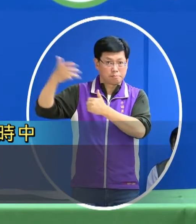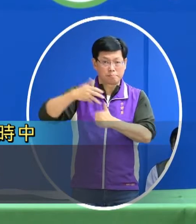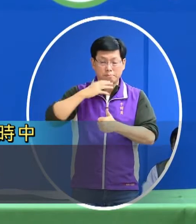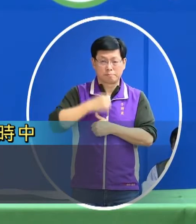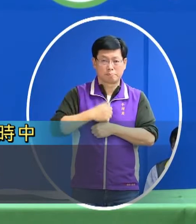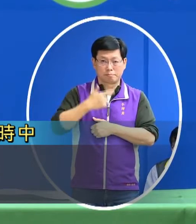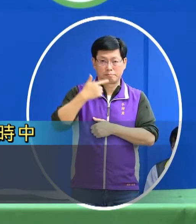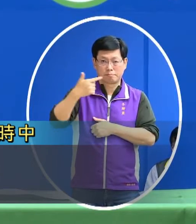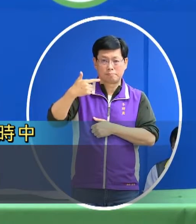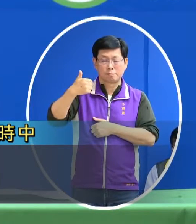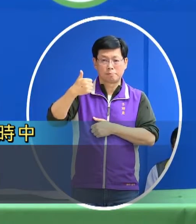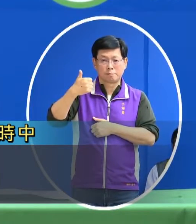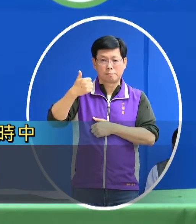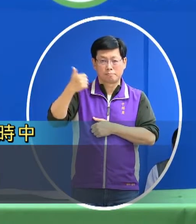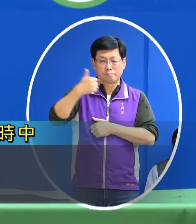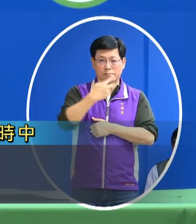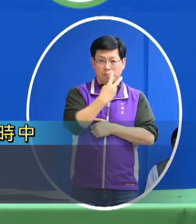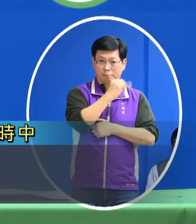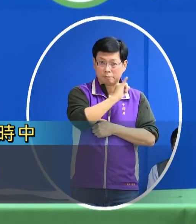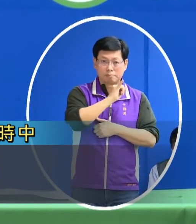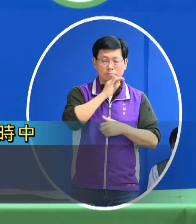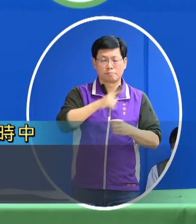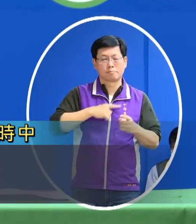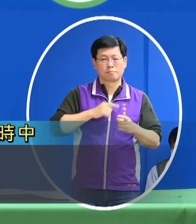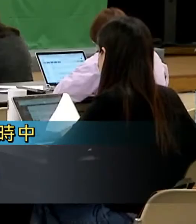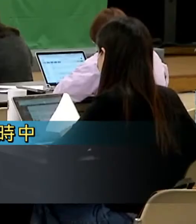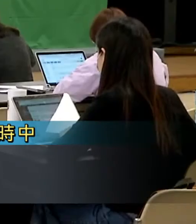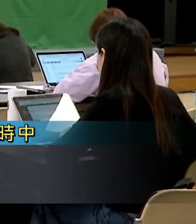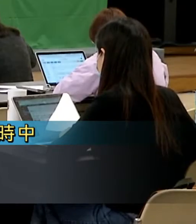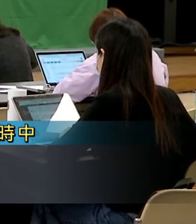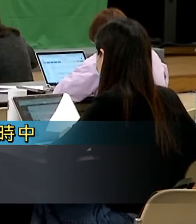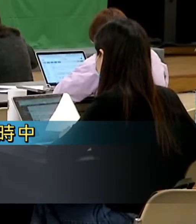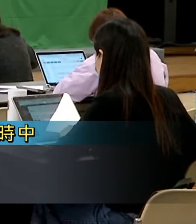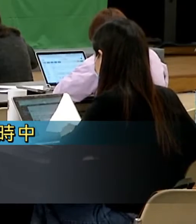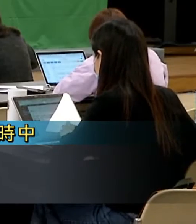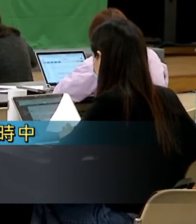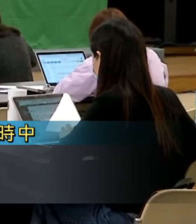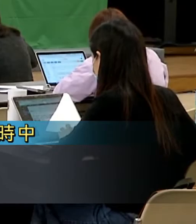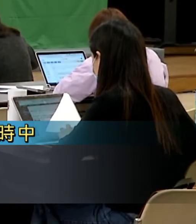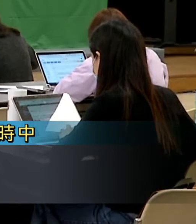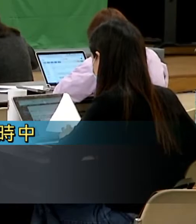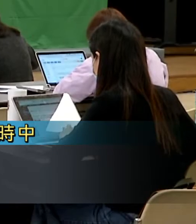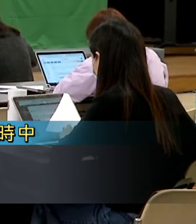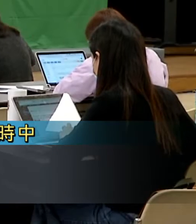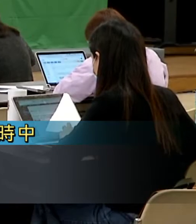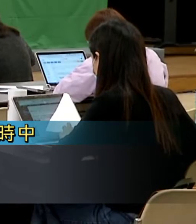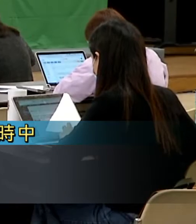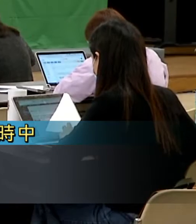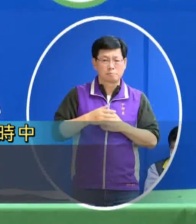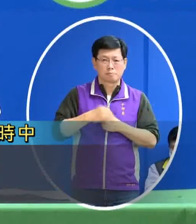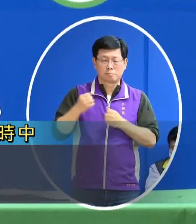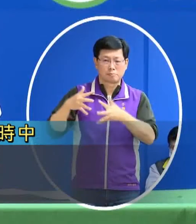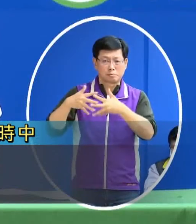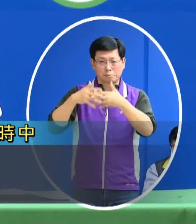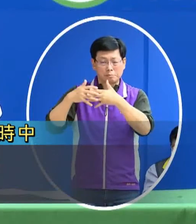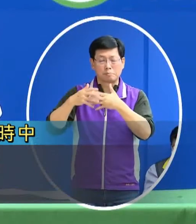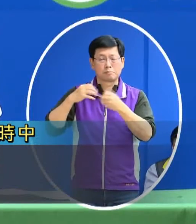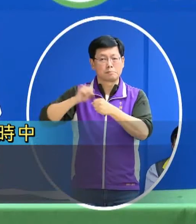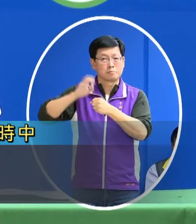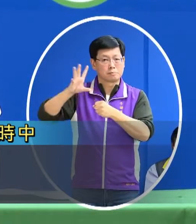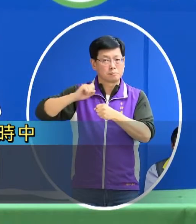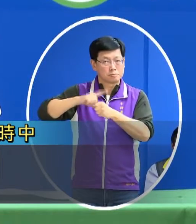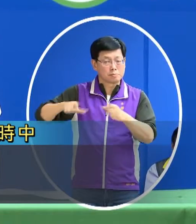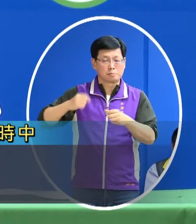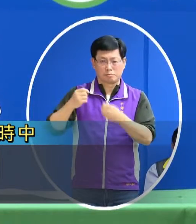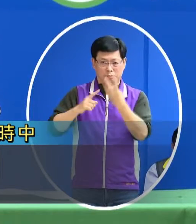男2女，那年龄介于10多岁到60多岁，活动的区域里面大概有美加哈、美国、加